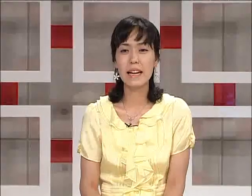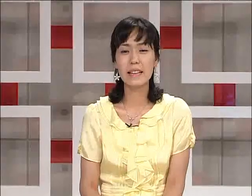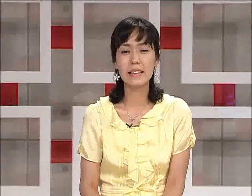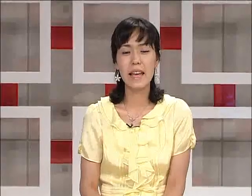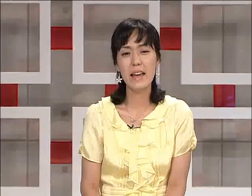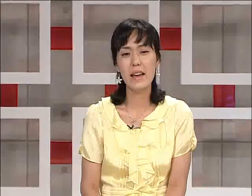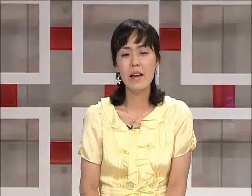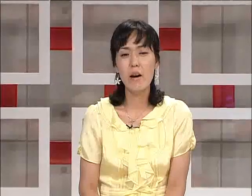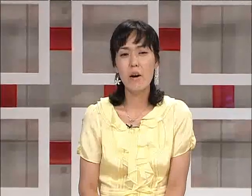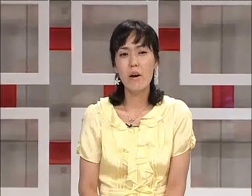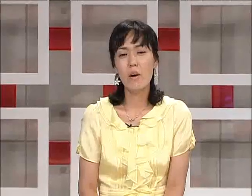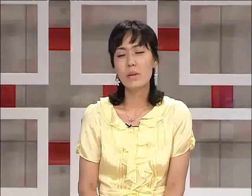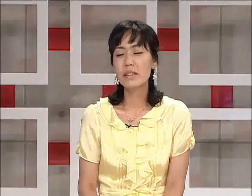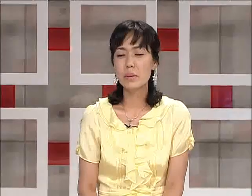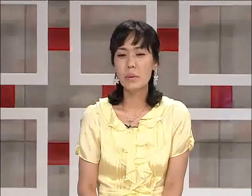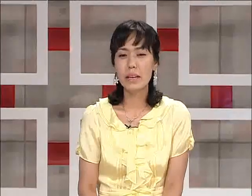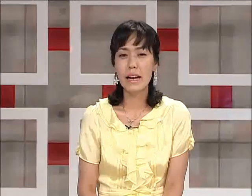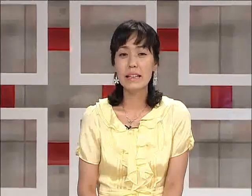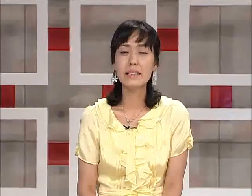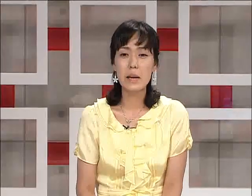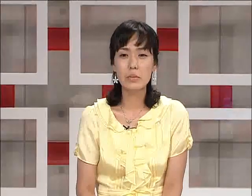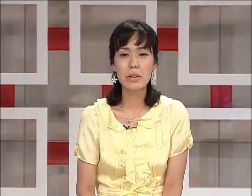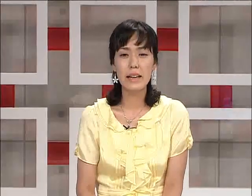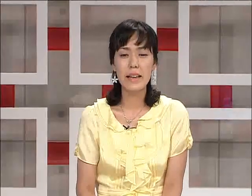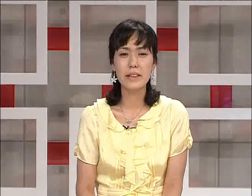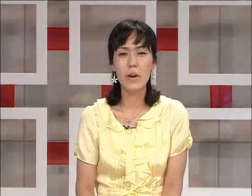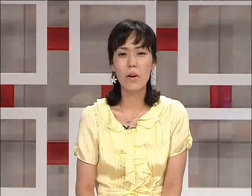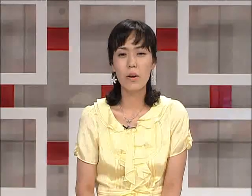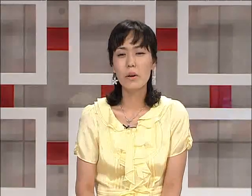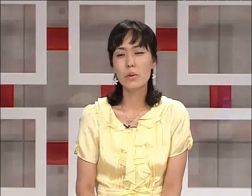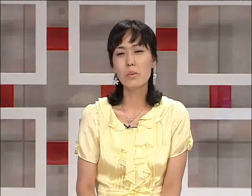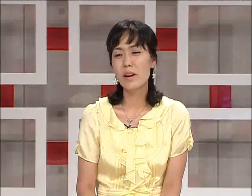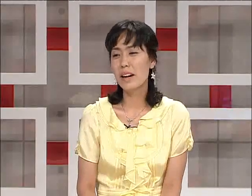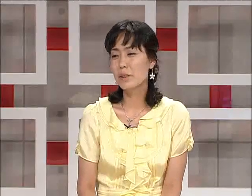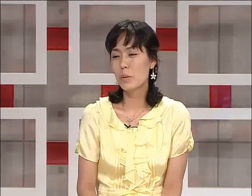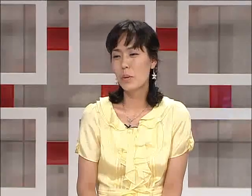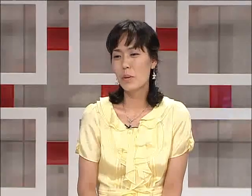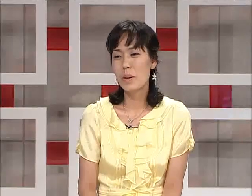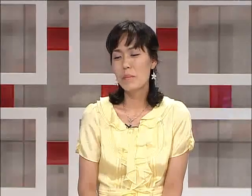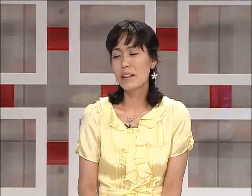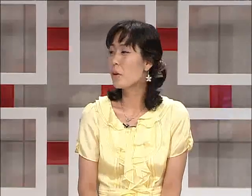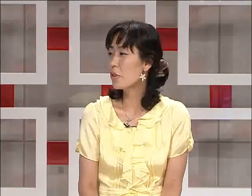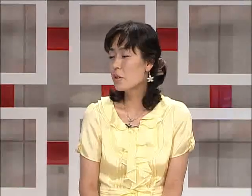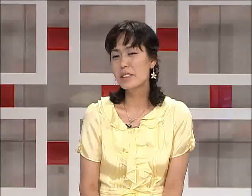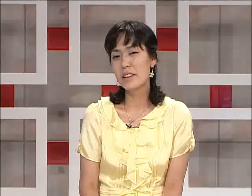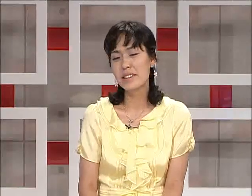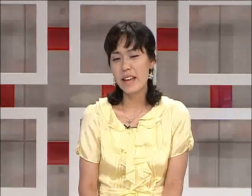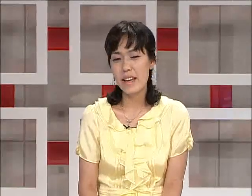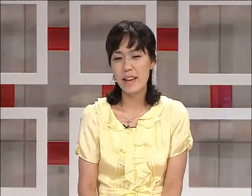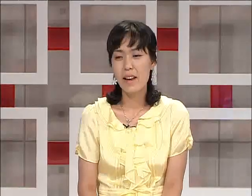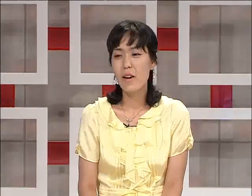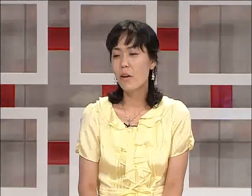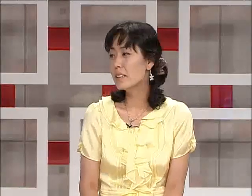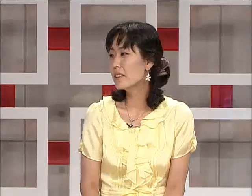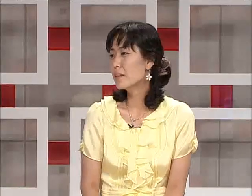가르칠 때 예. 의사소통이나 그들의 문화에 대해서 너무 몰라가지고 예. 많은 어려움이 있었는데